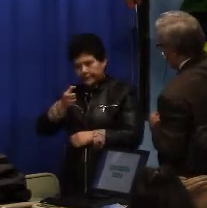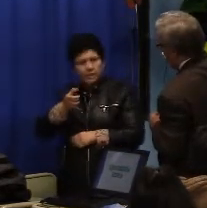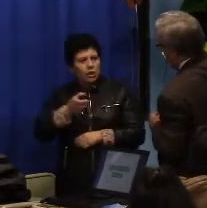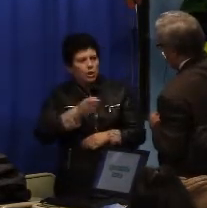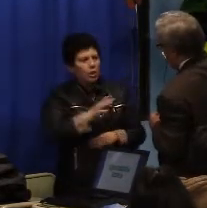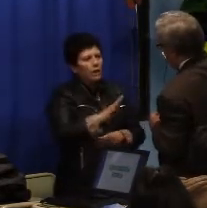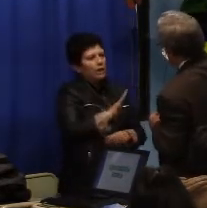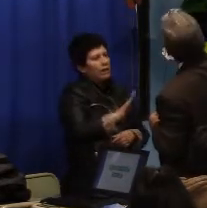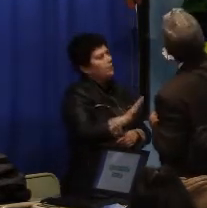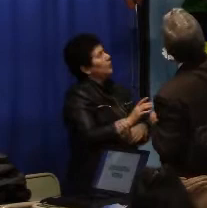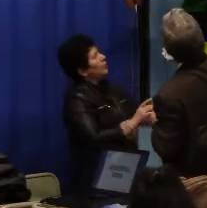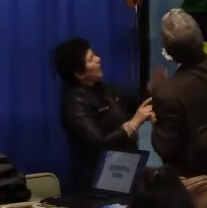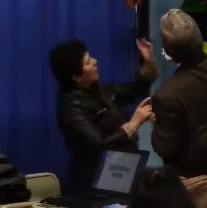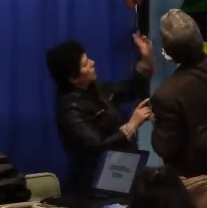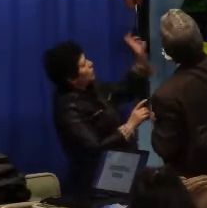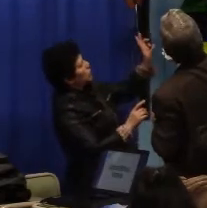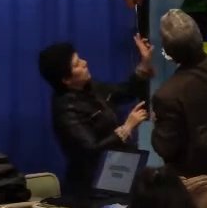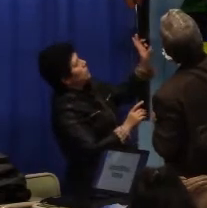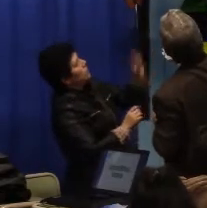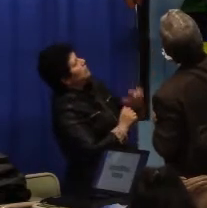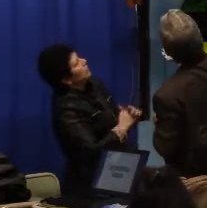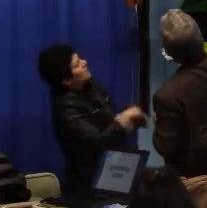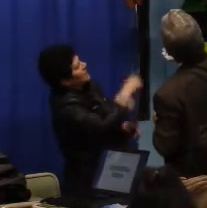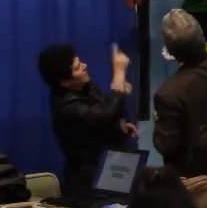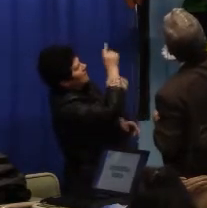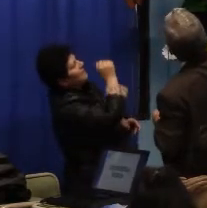¿Separados nomás? Sí, la T.